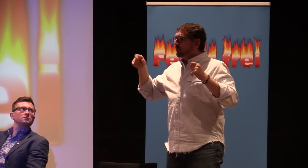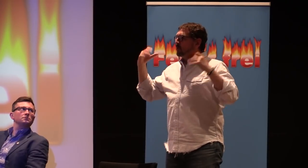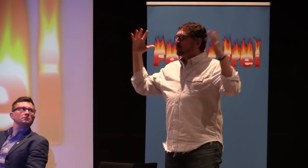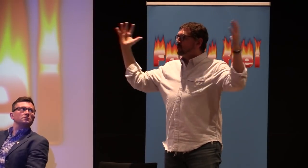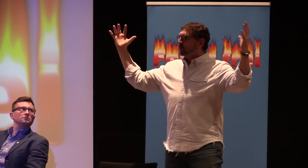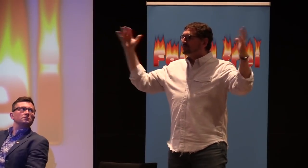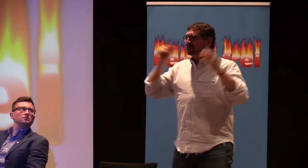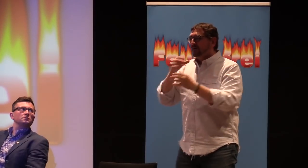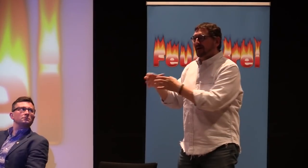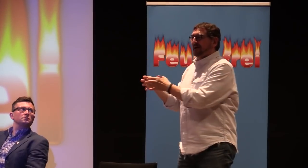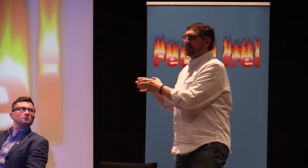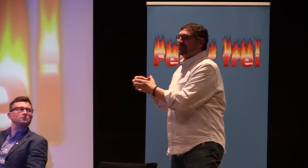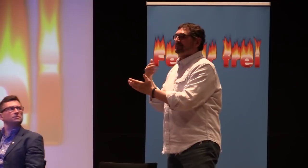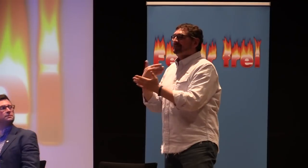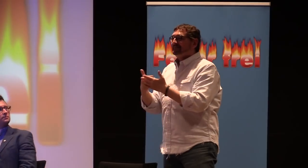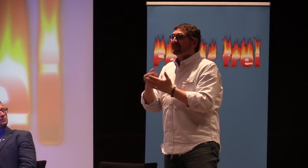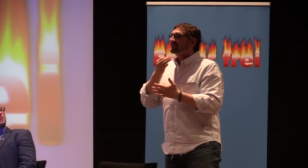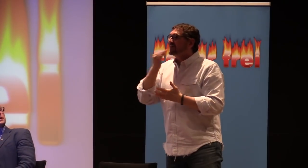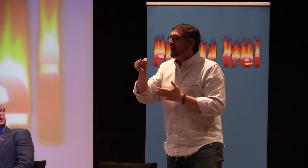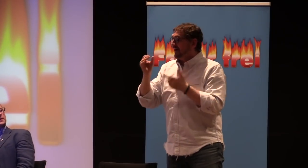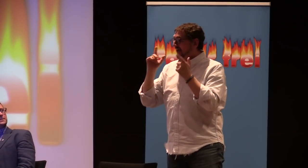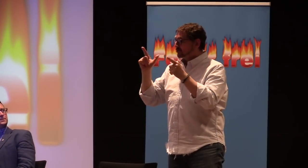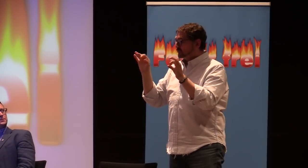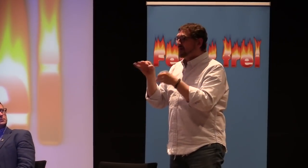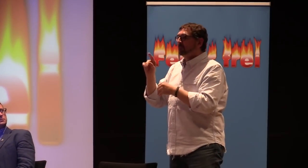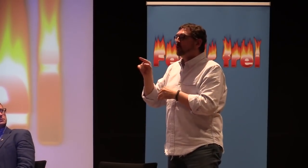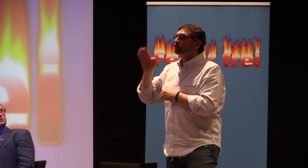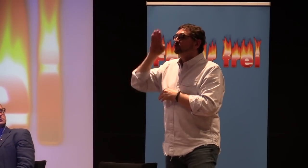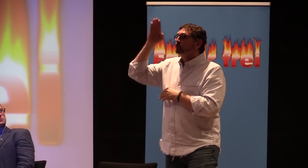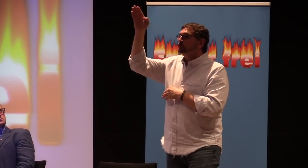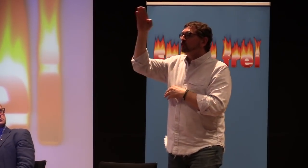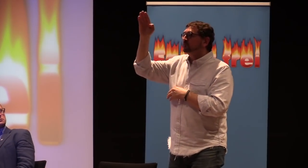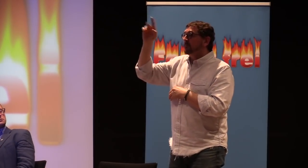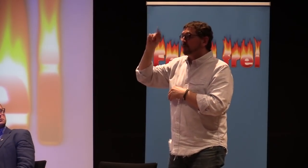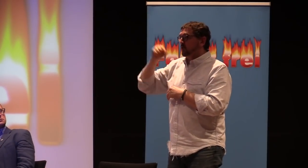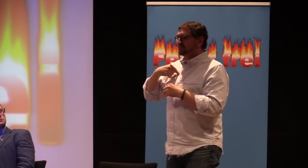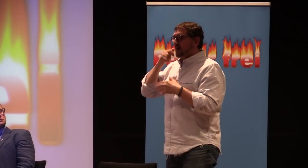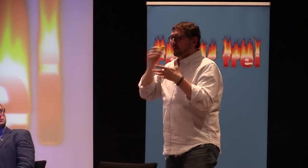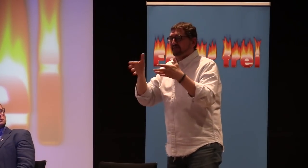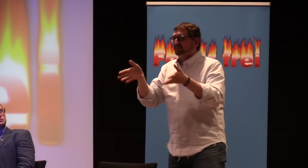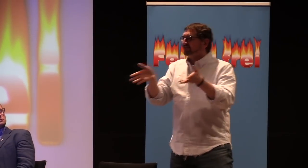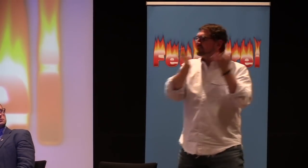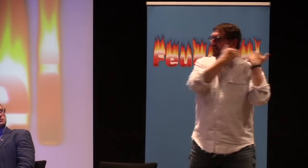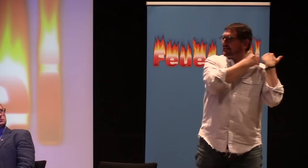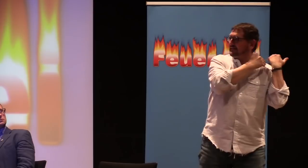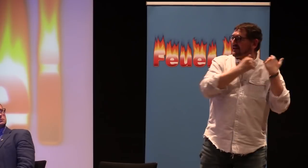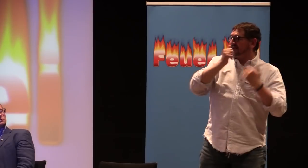und dass wir momentan ganz viele ältere Leute haben,